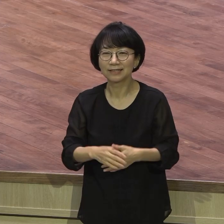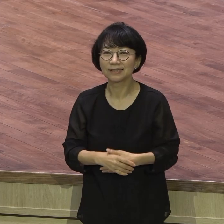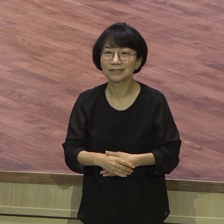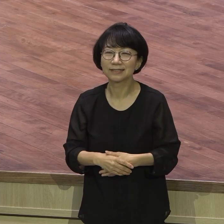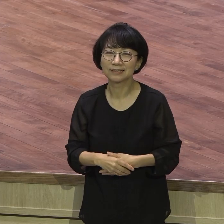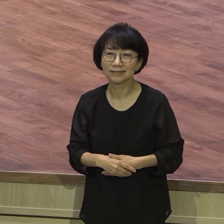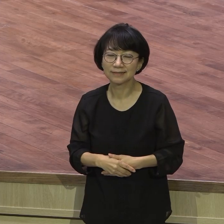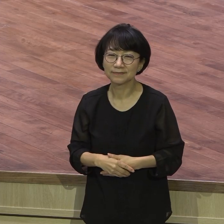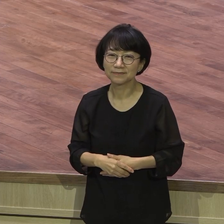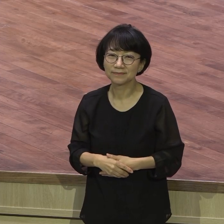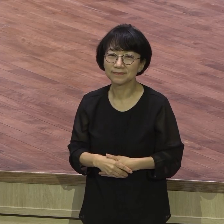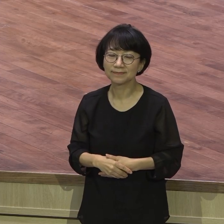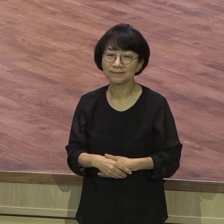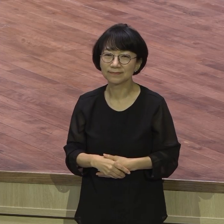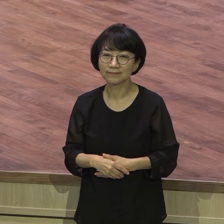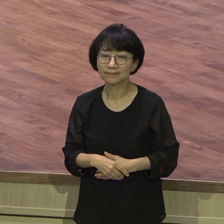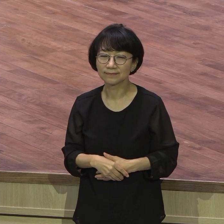거예요.